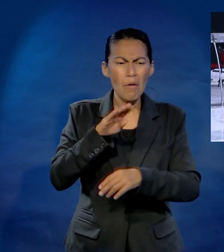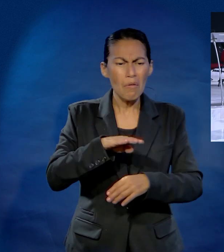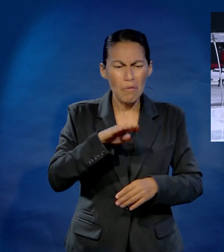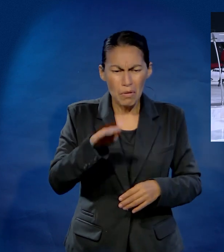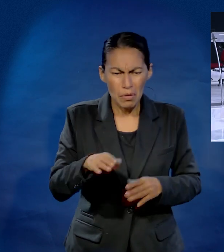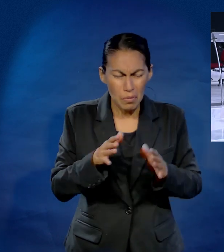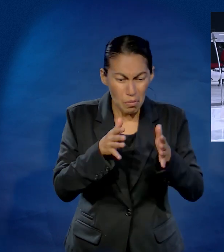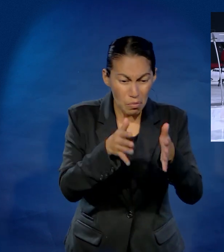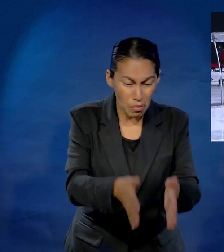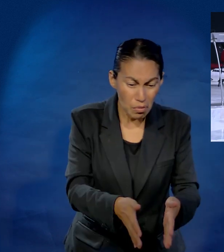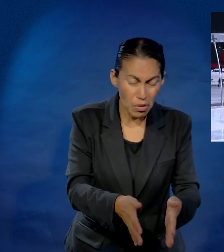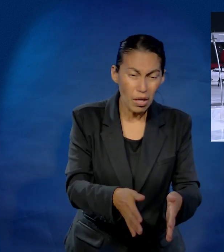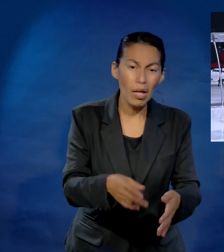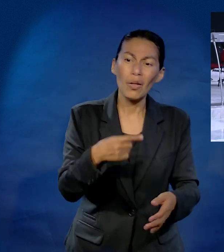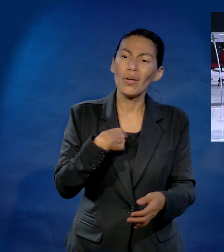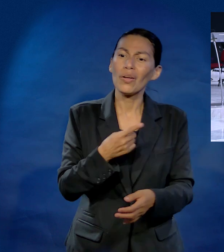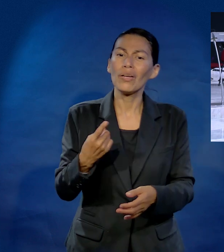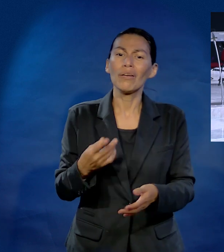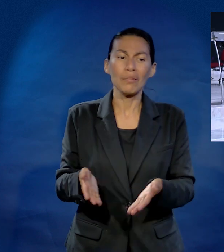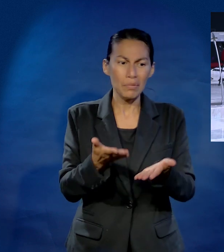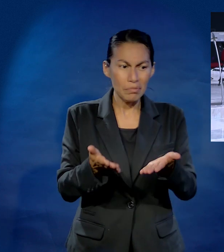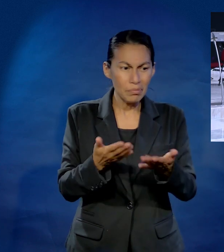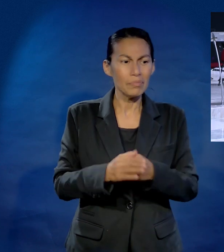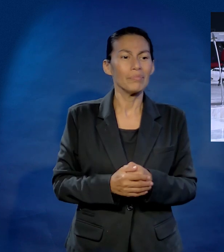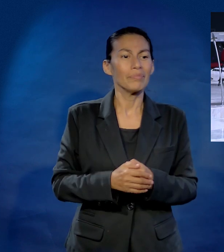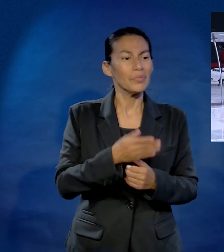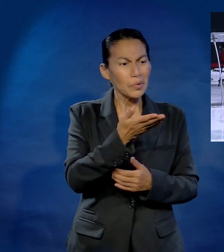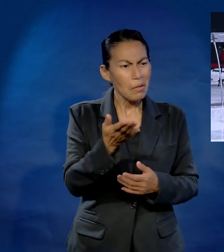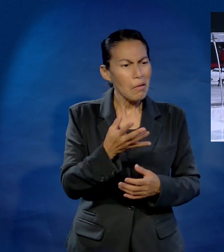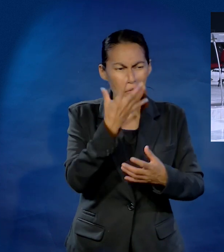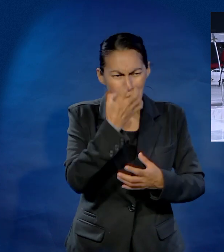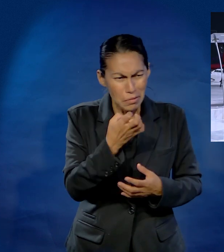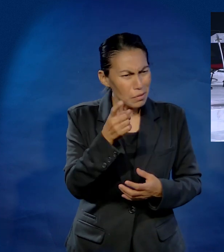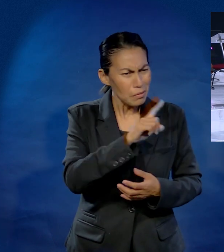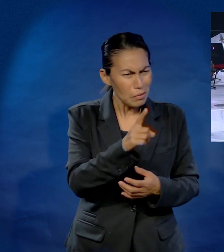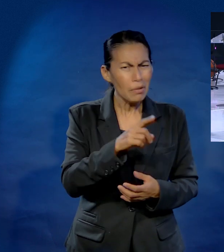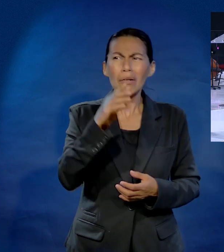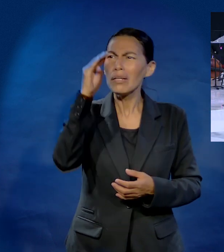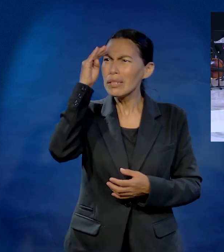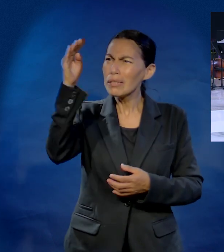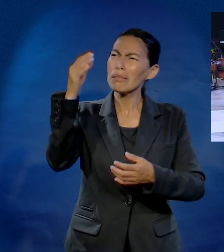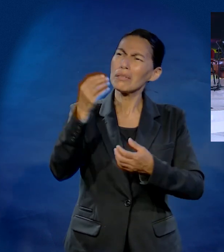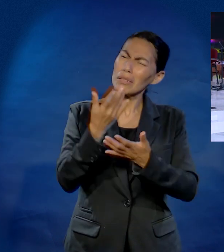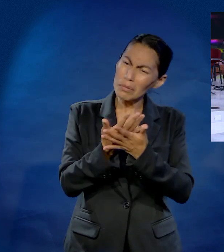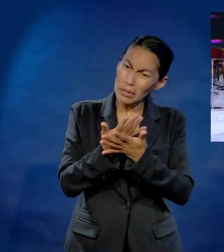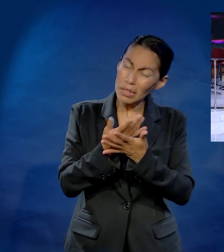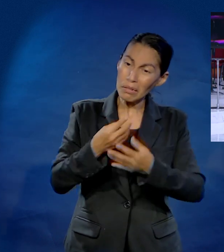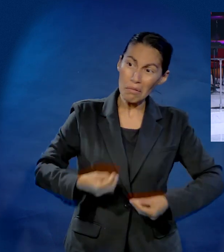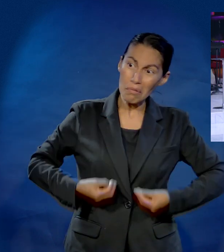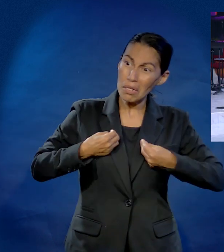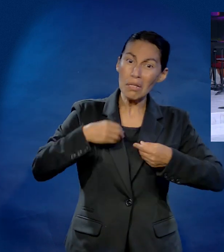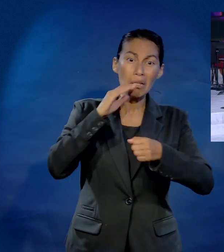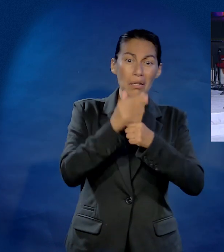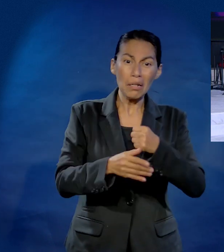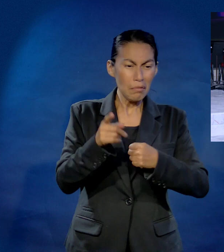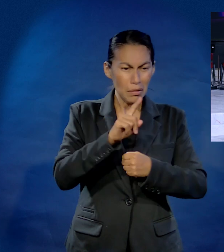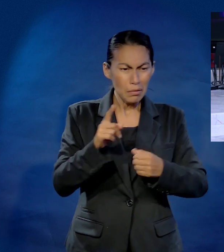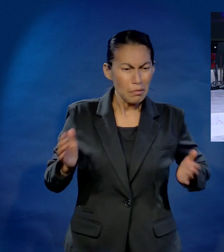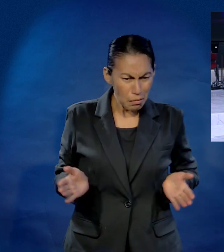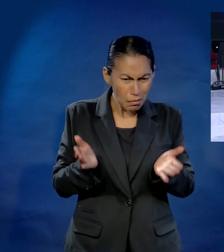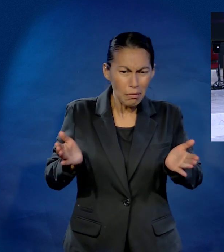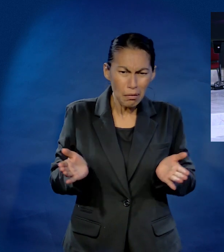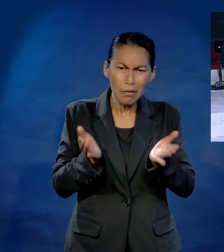pastor, y mi trabajo es vender ropa entre la gente. Convivo con mucha gente Y cuando mi esposo vivía, dimos un montón